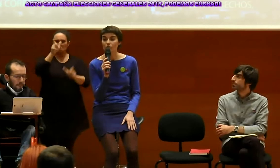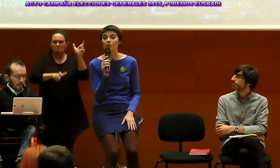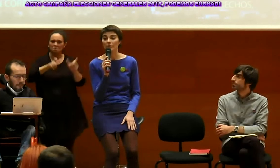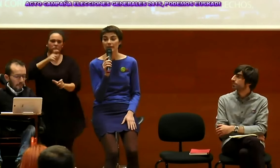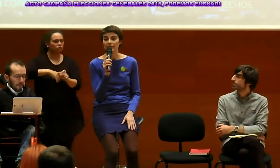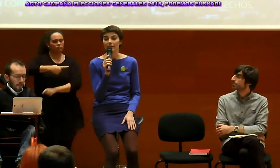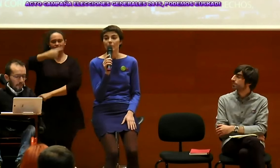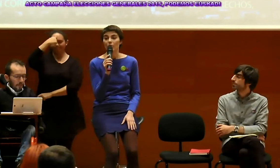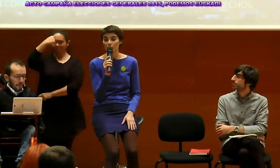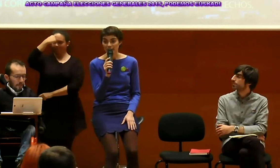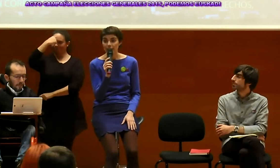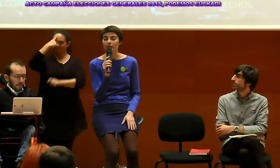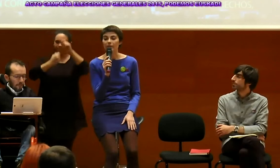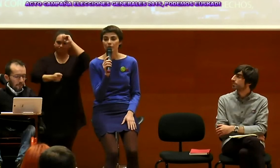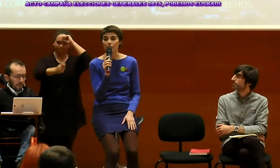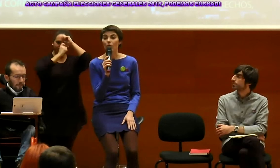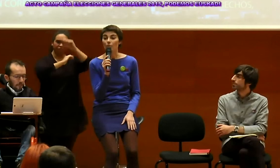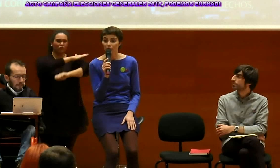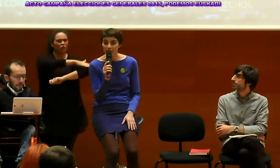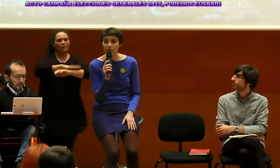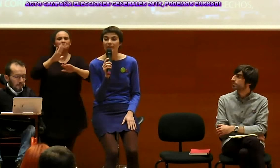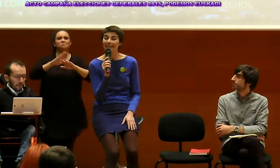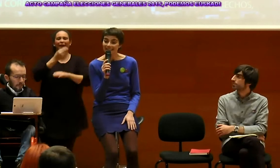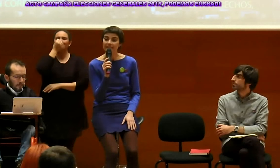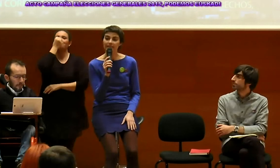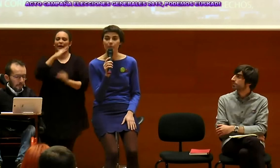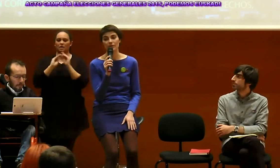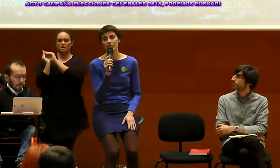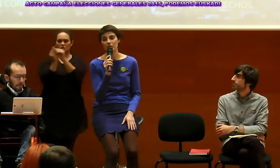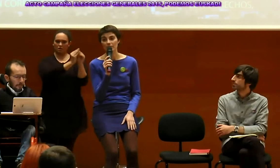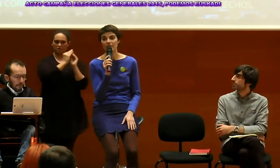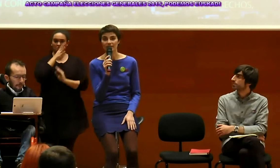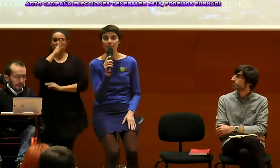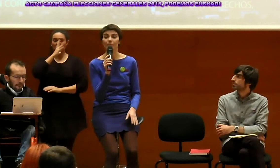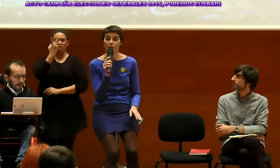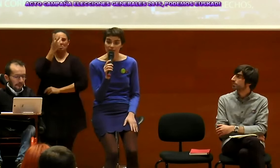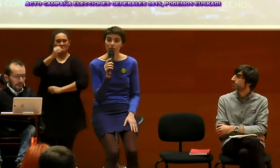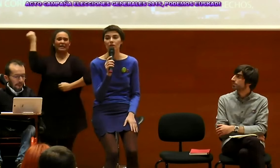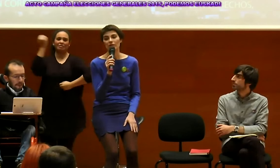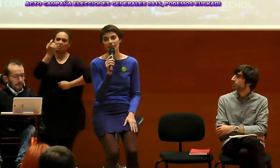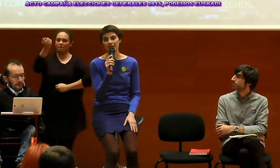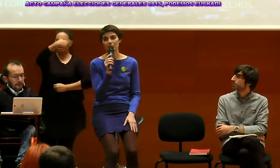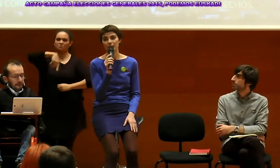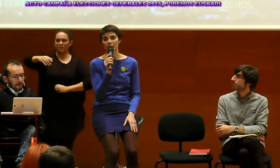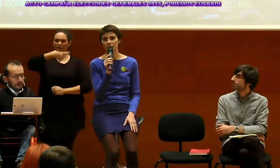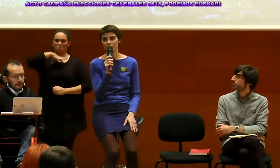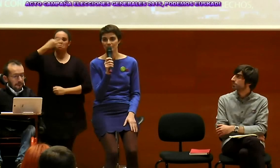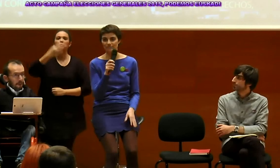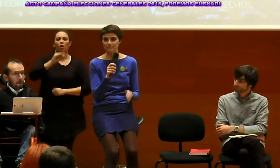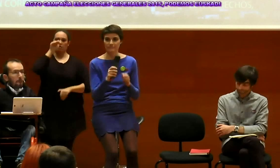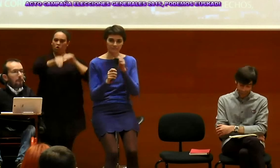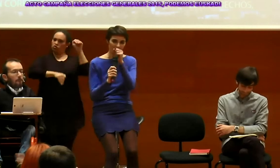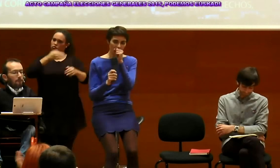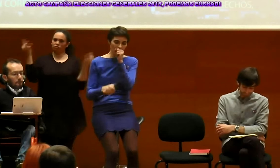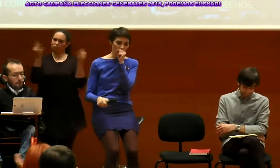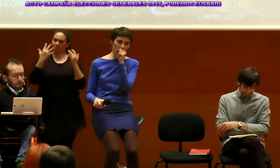se nos va a olvidar gobernar para el bien común. Por eso la gente tiene que votarnos el 20 de diciembre y por eso tenéis que votar a Podemos.